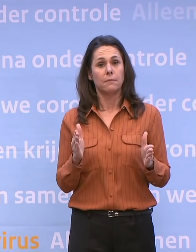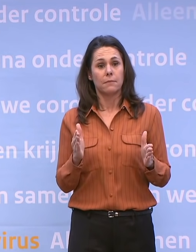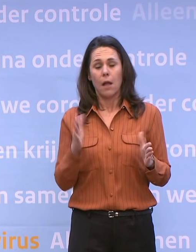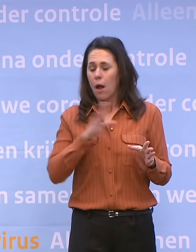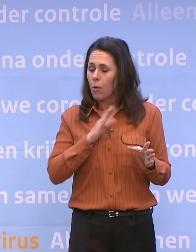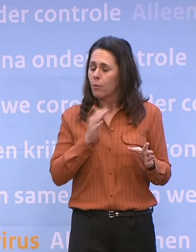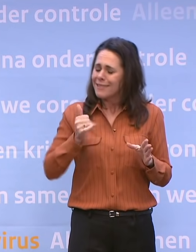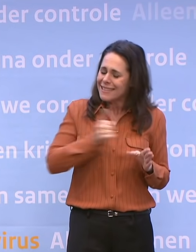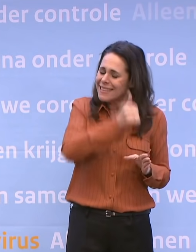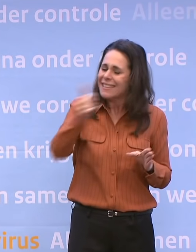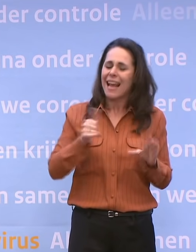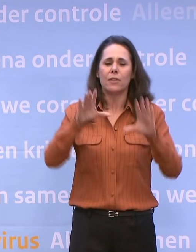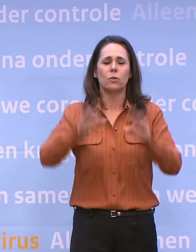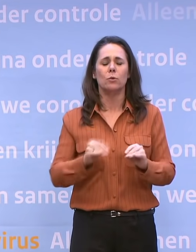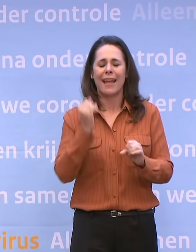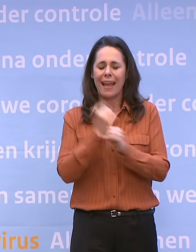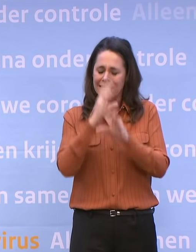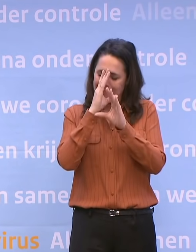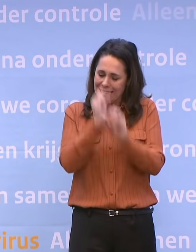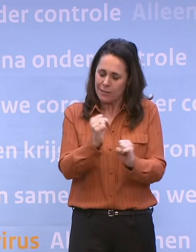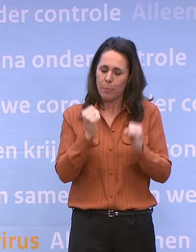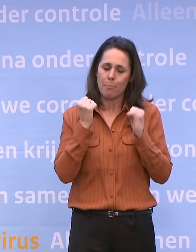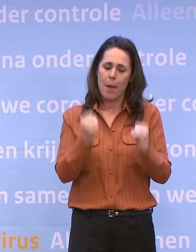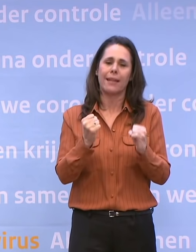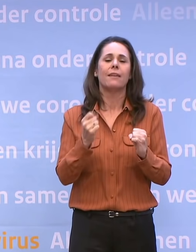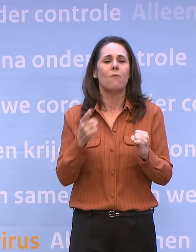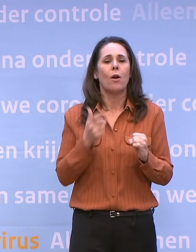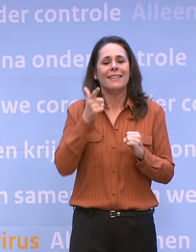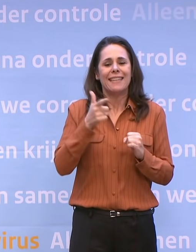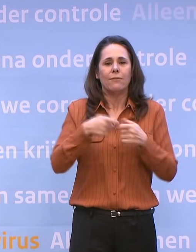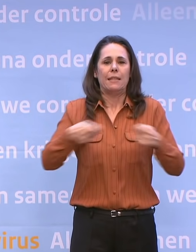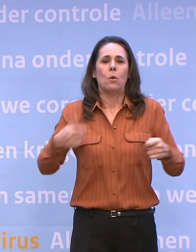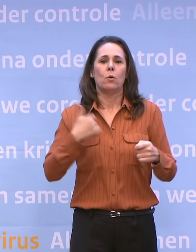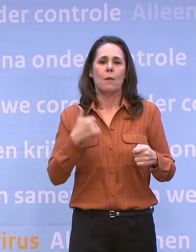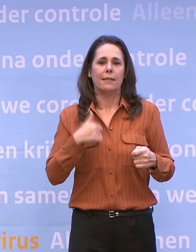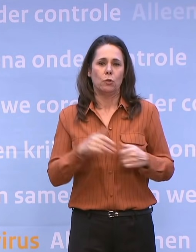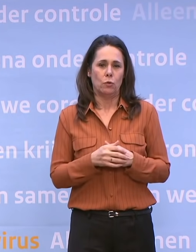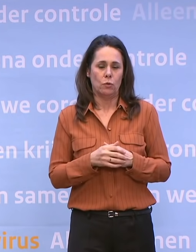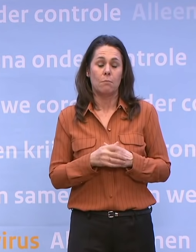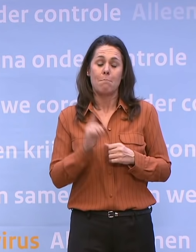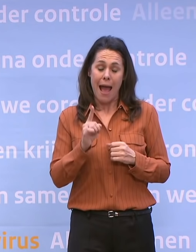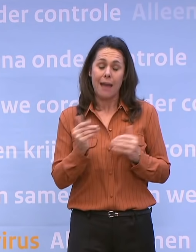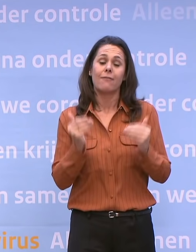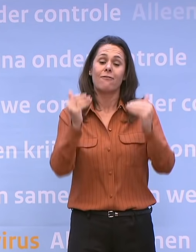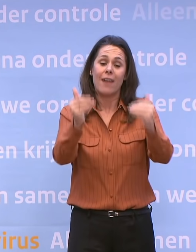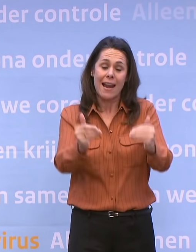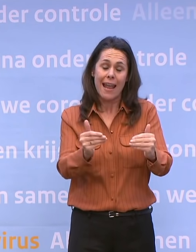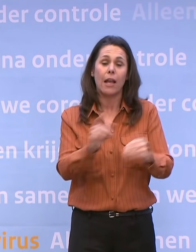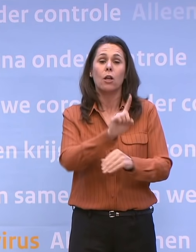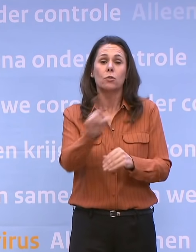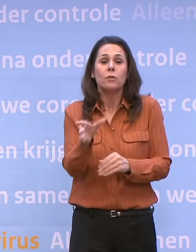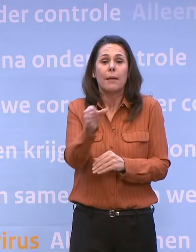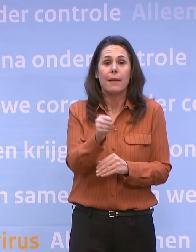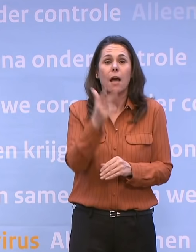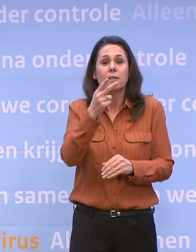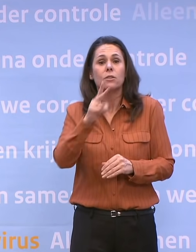met z'n allen nu doen, want dat is echt een inspanning met 17 miljoen mensen. Maar dat we die wel moeten verlengen tot en met 28 april. En dat betekent dus tot en met 28